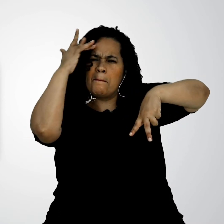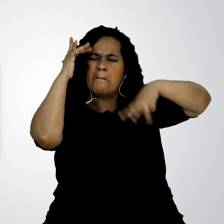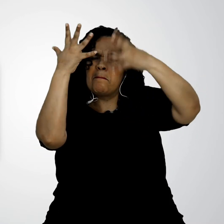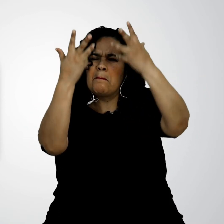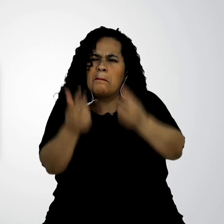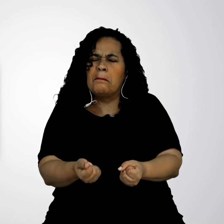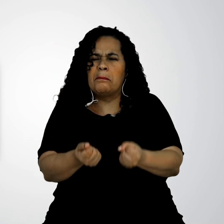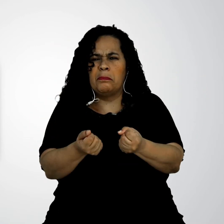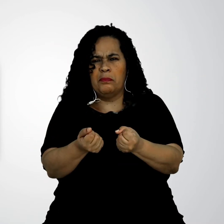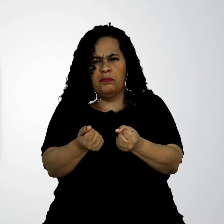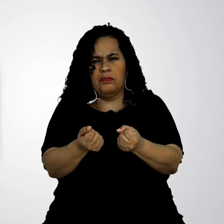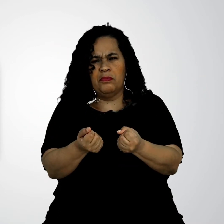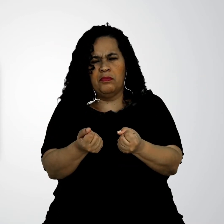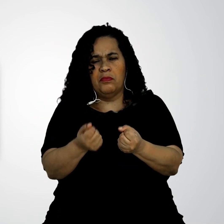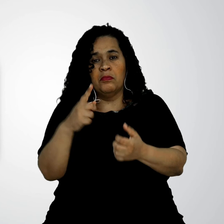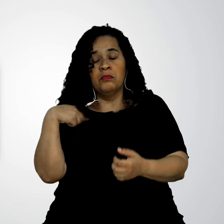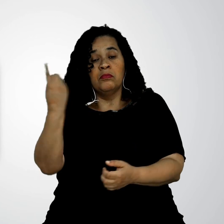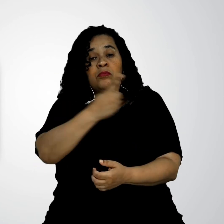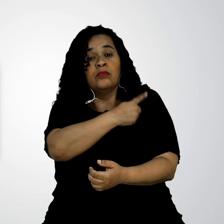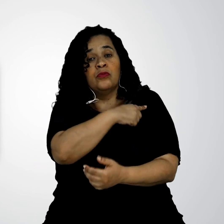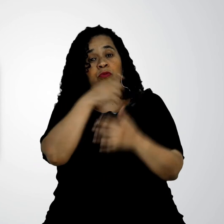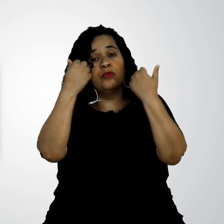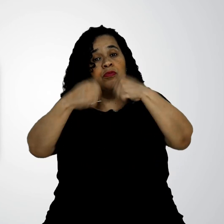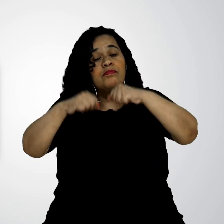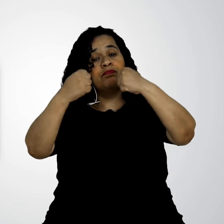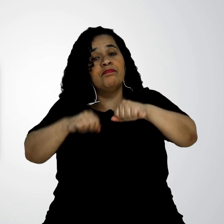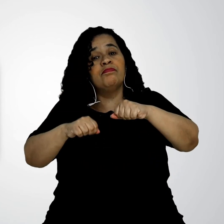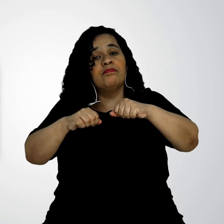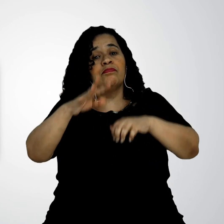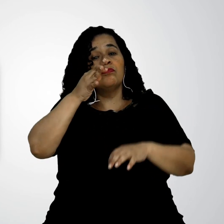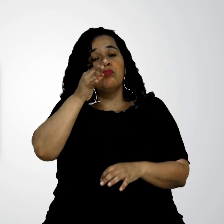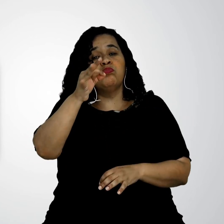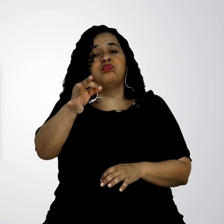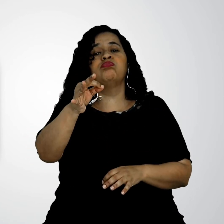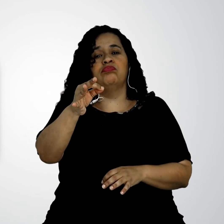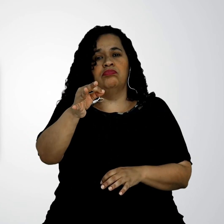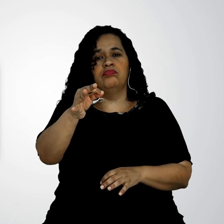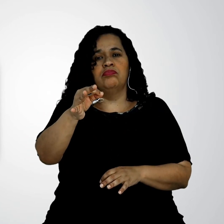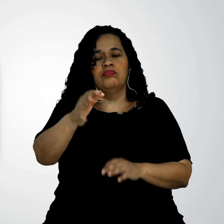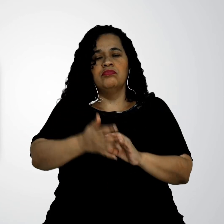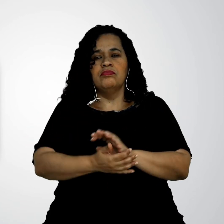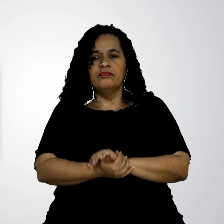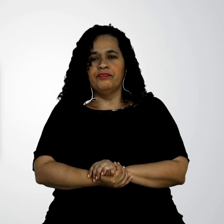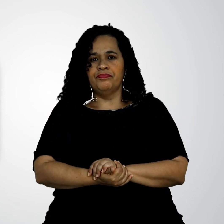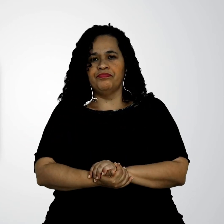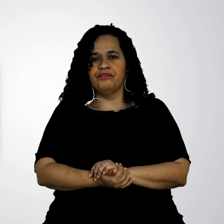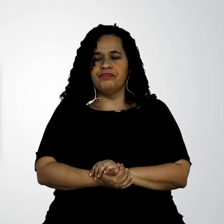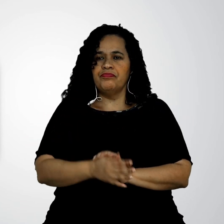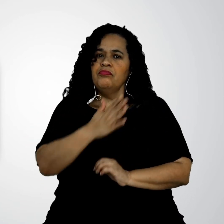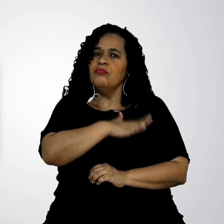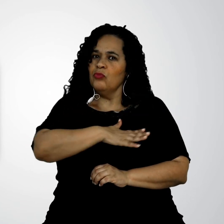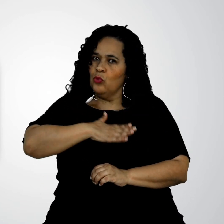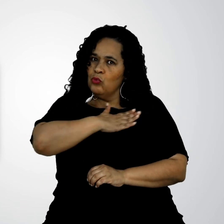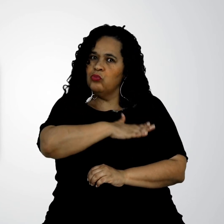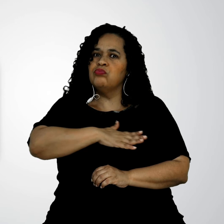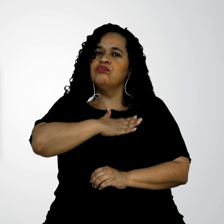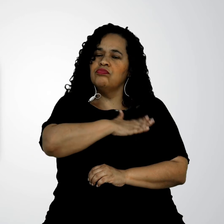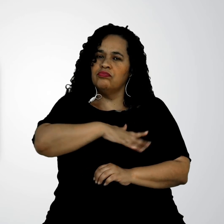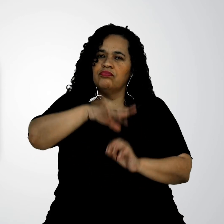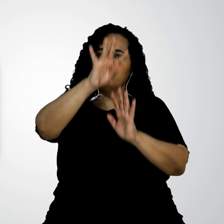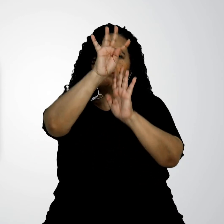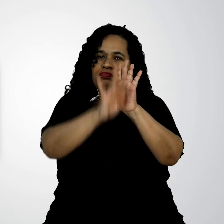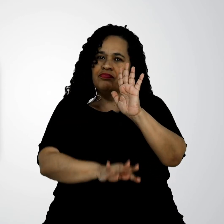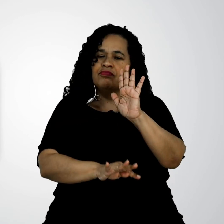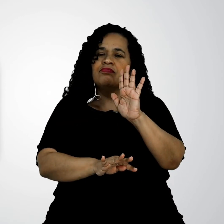qual deve ser a postura diante desse fato? Eu gostei do texto bíblico, né? Deuteronômio